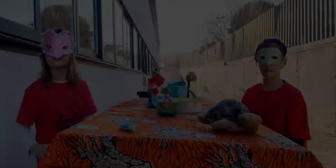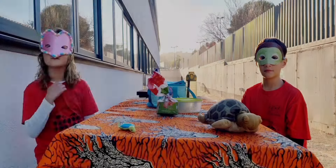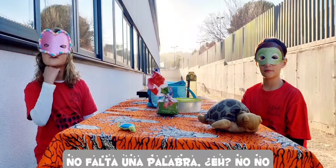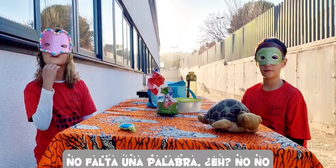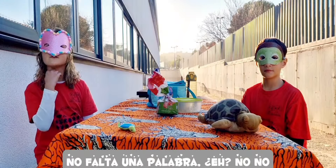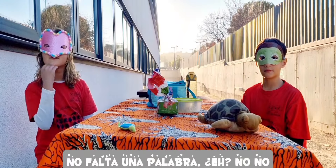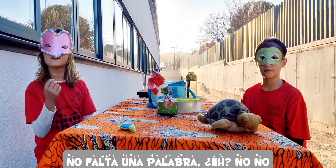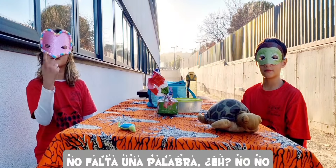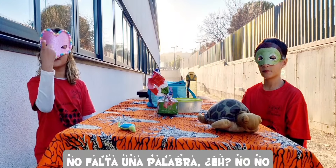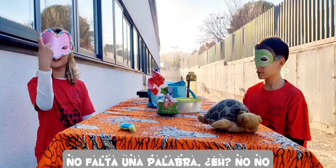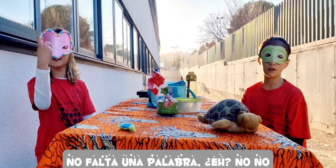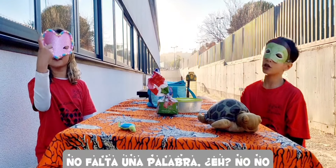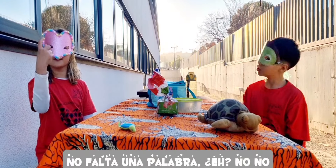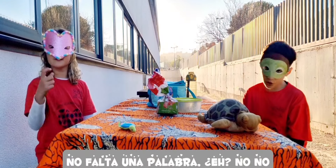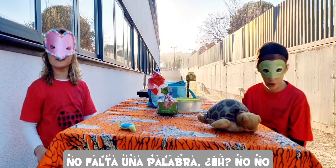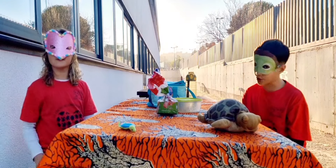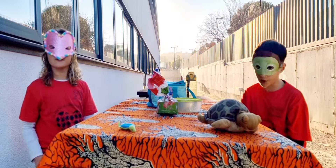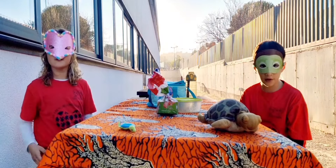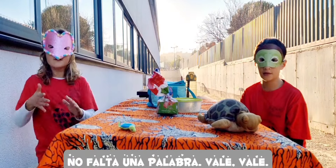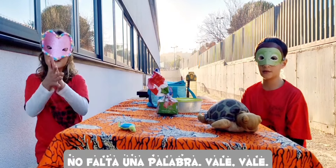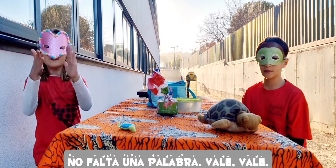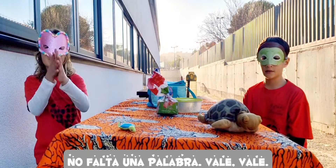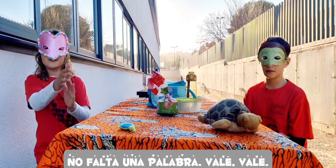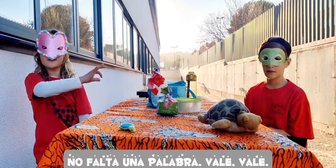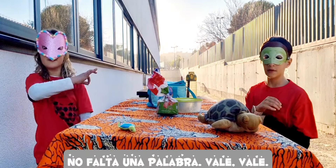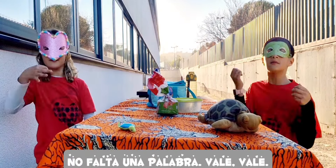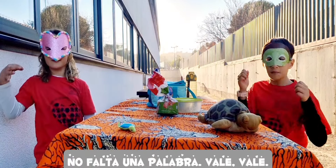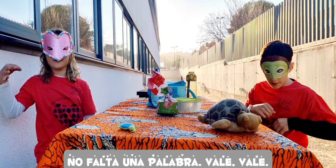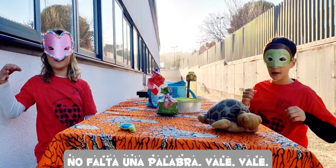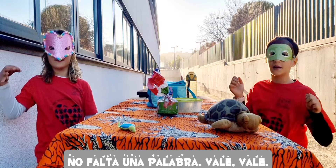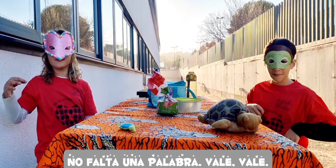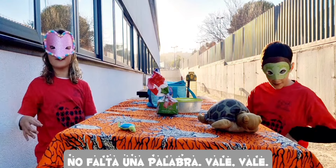No falta una palabra, ¿eh? No, no. No falta una palabra. Vale, vale.